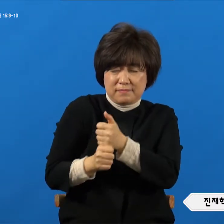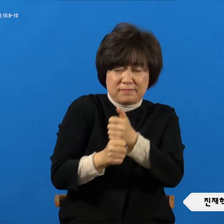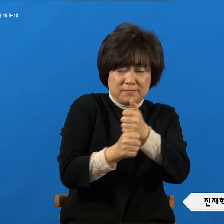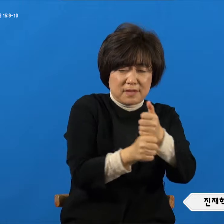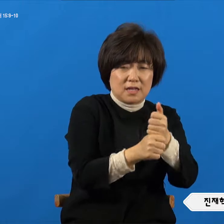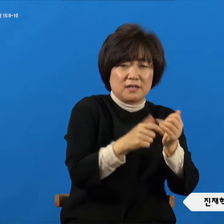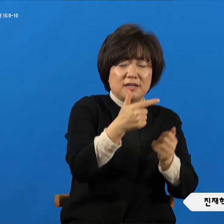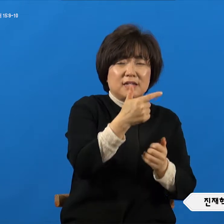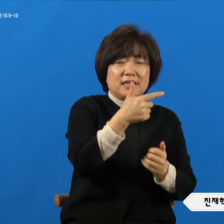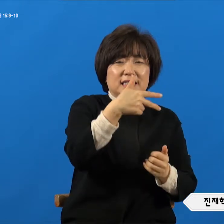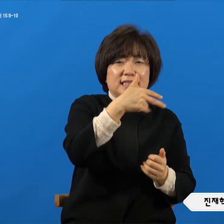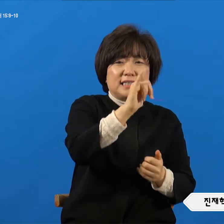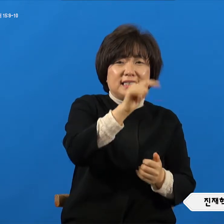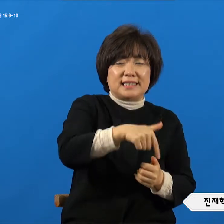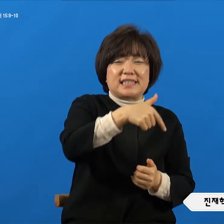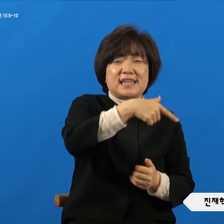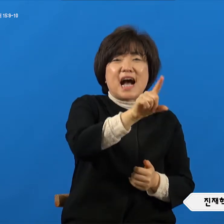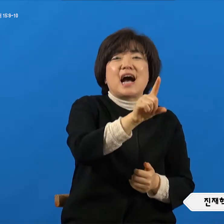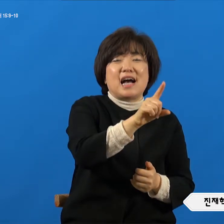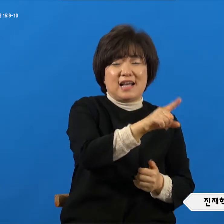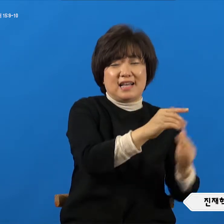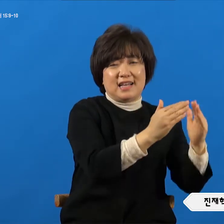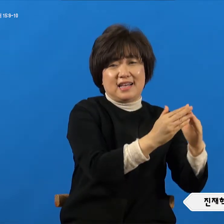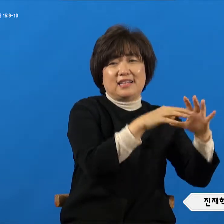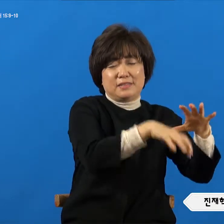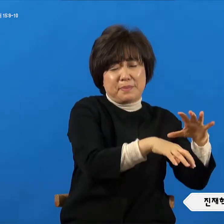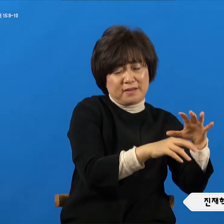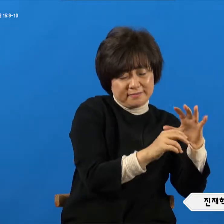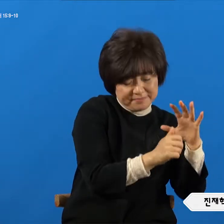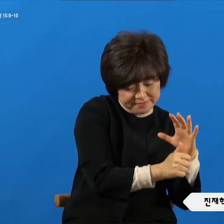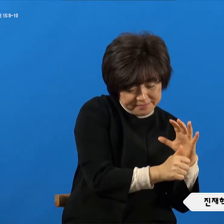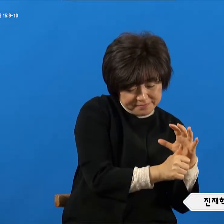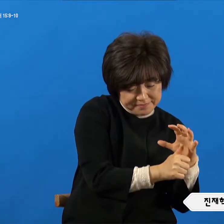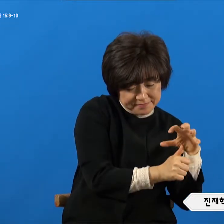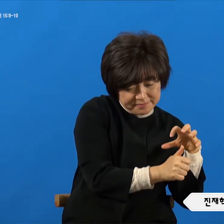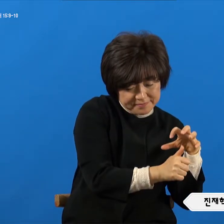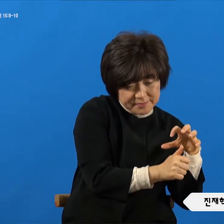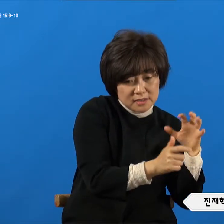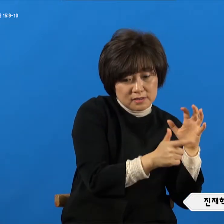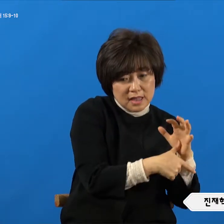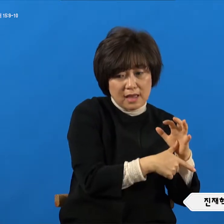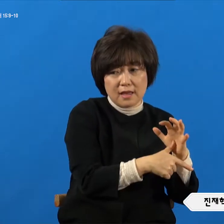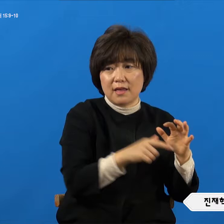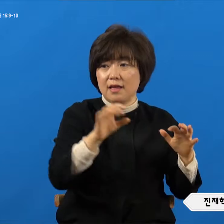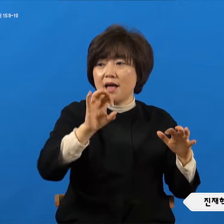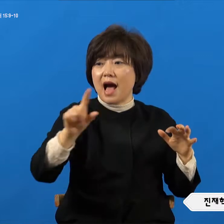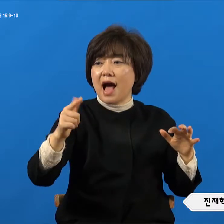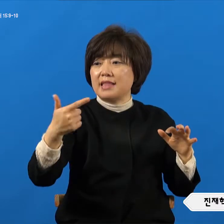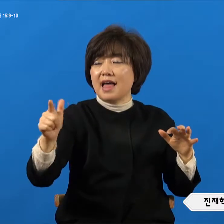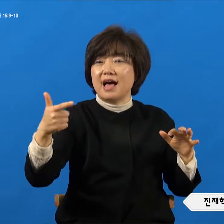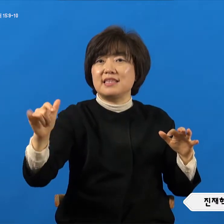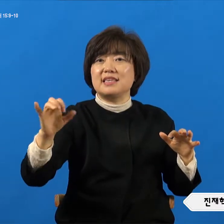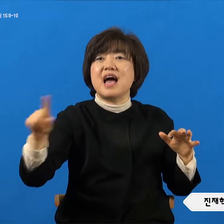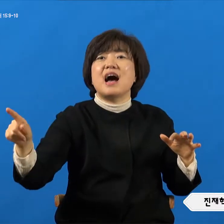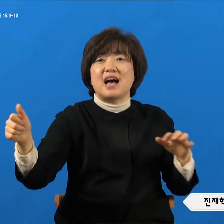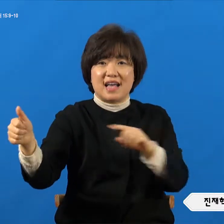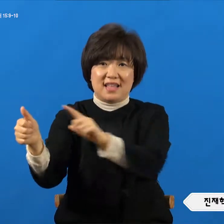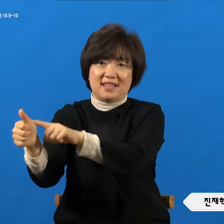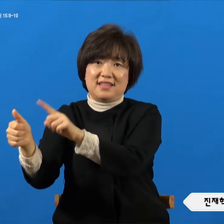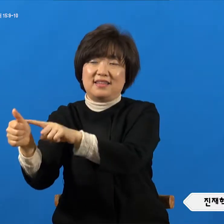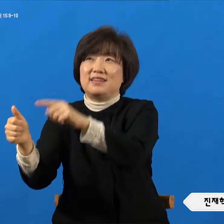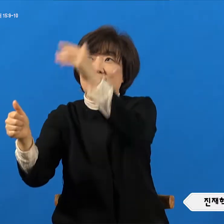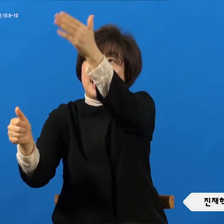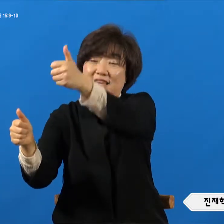그때 하나님께서 아나니아에게 나타나십니다. 아나니아에게 말씀하십니다. 그리고 그